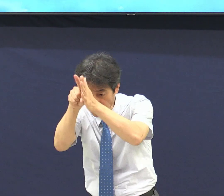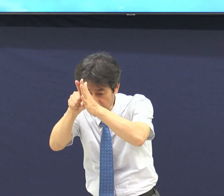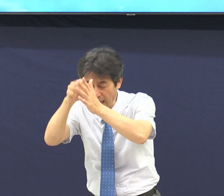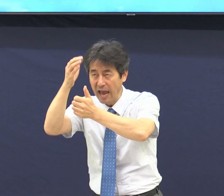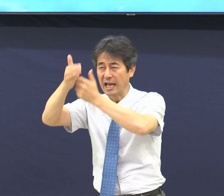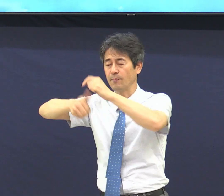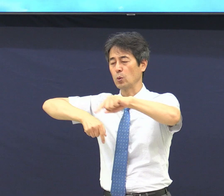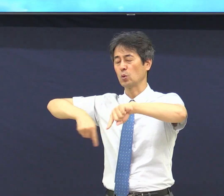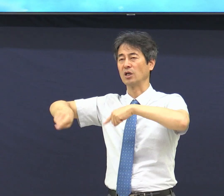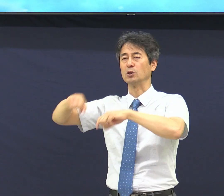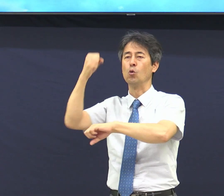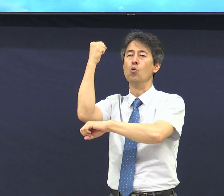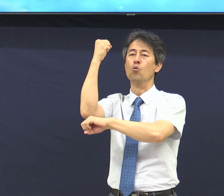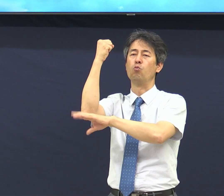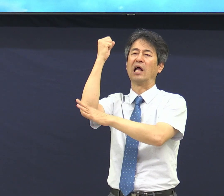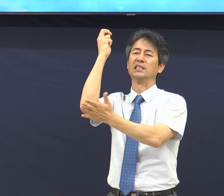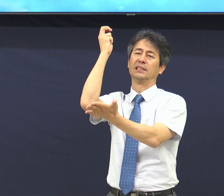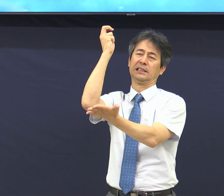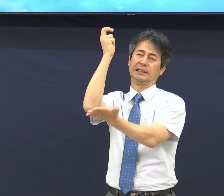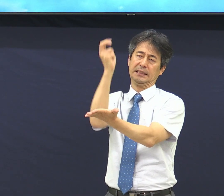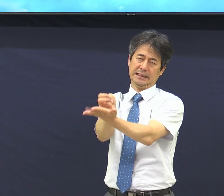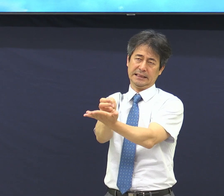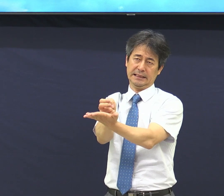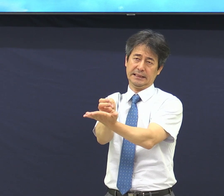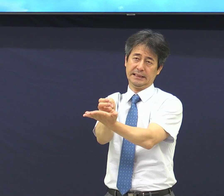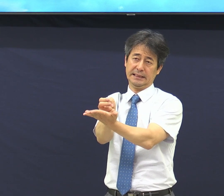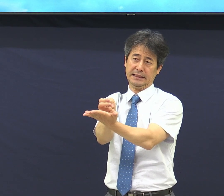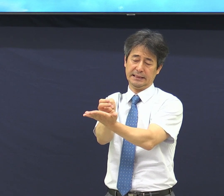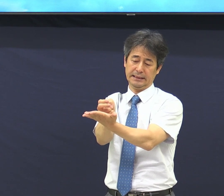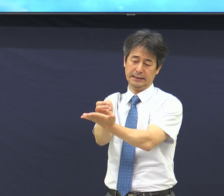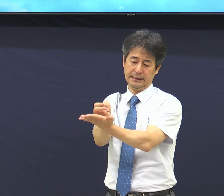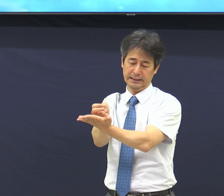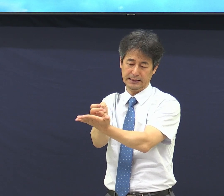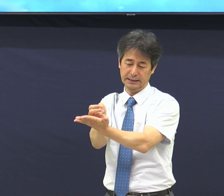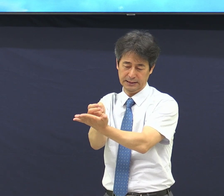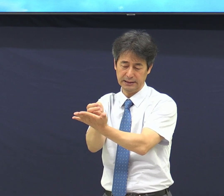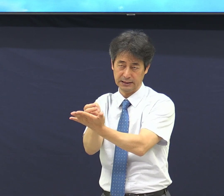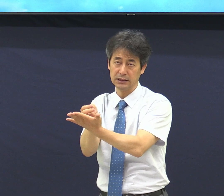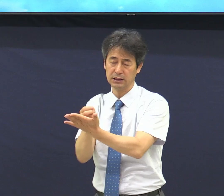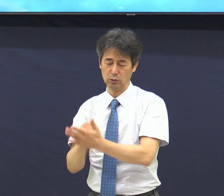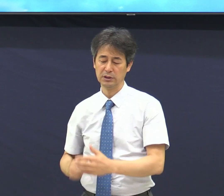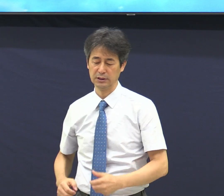창조의 목적을 이루기 위해서 하나님께서 이 세상을 다스리고자 하는 원칙입니다.